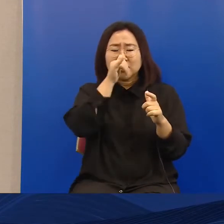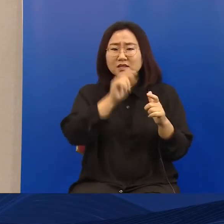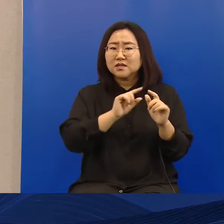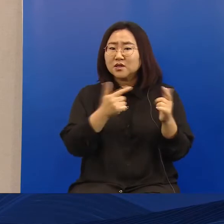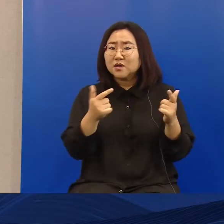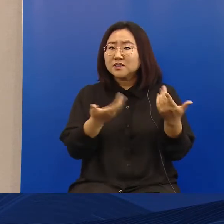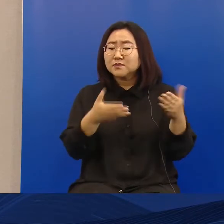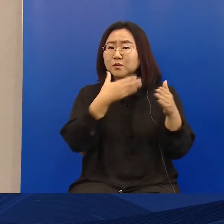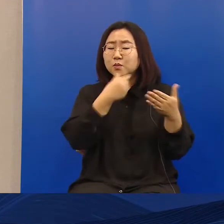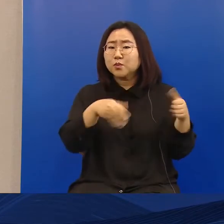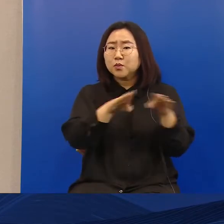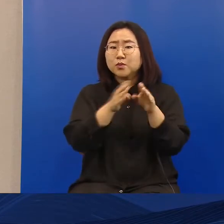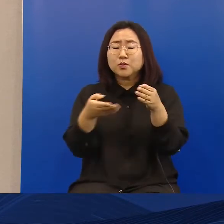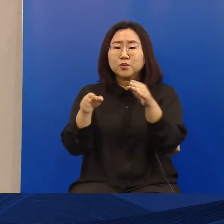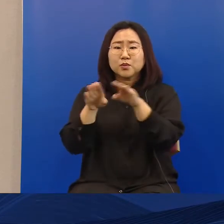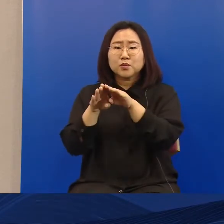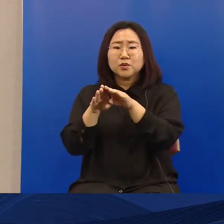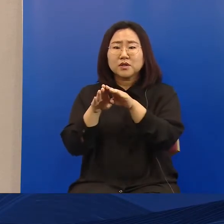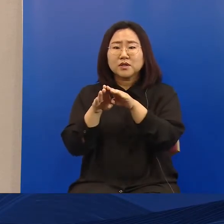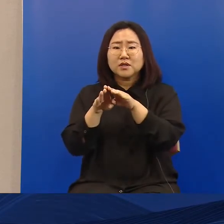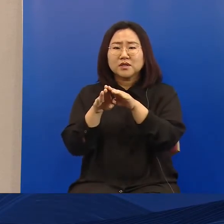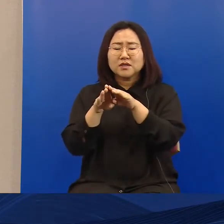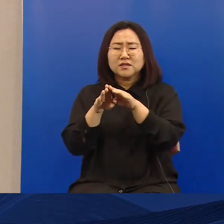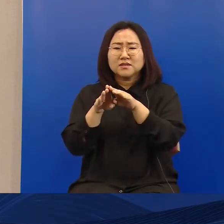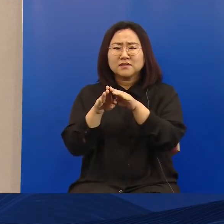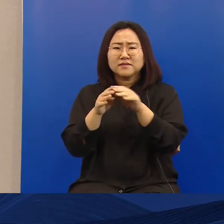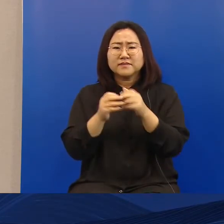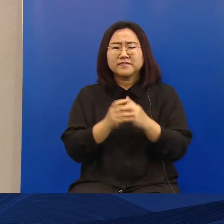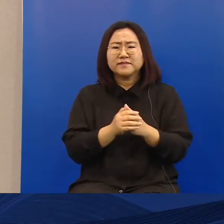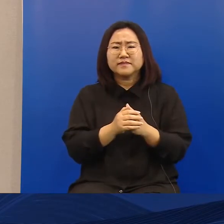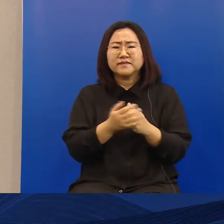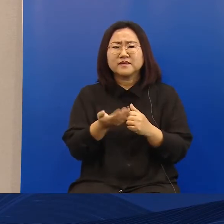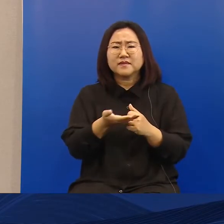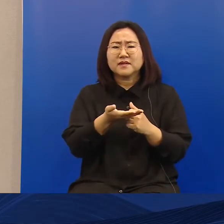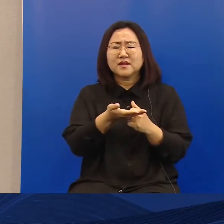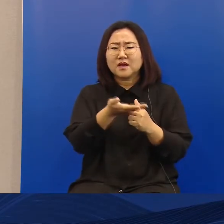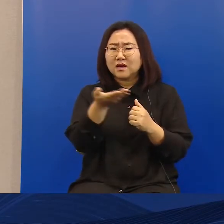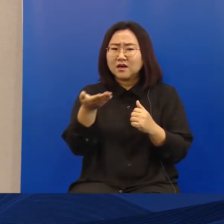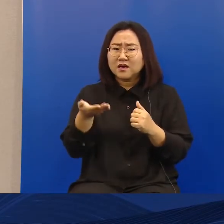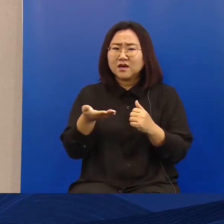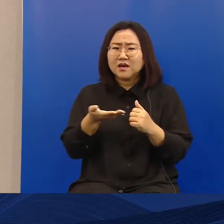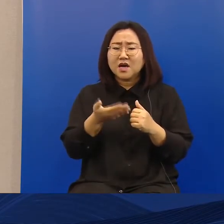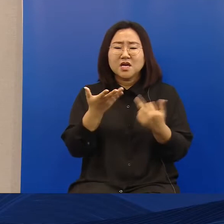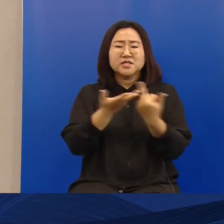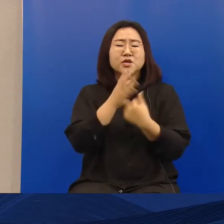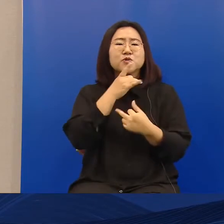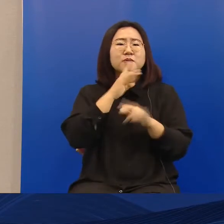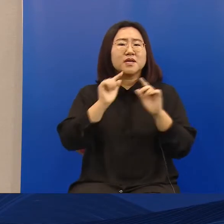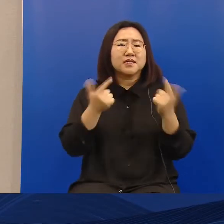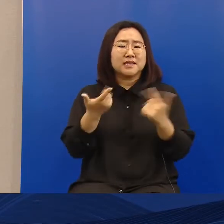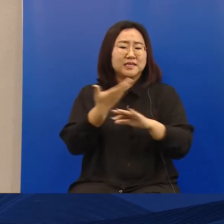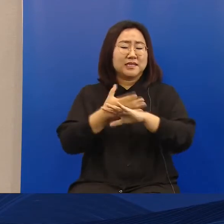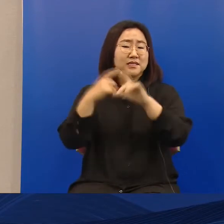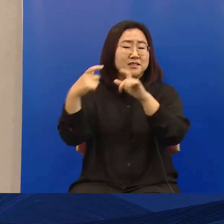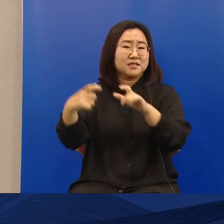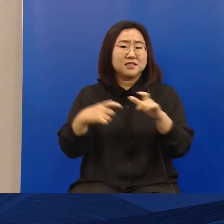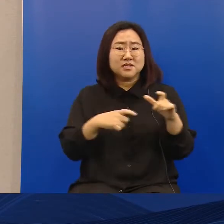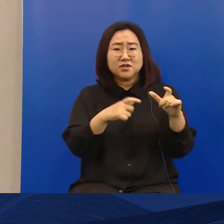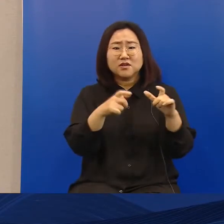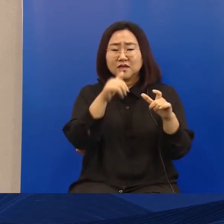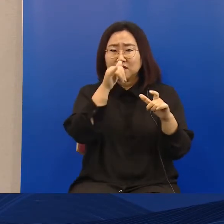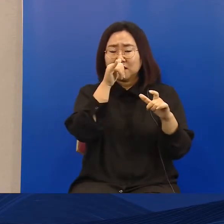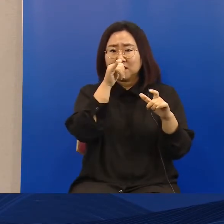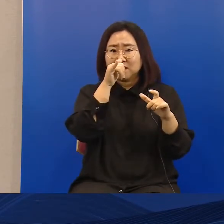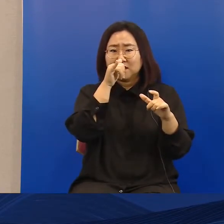그 관광지를 좀 보기도 하는데 아마 이거는 제주 국민만이 아니고 다른 지역에 있는